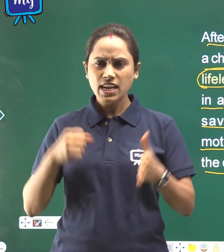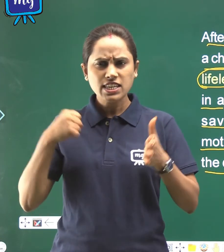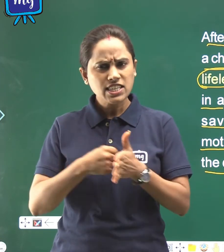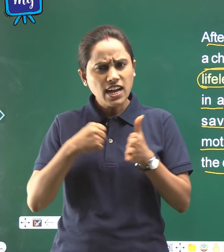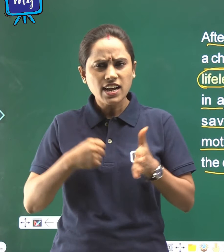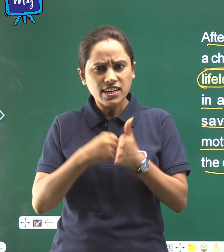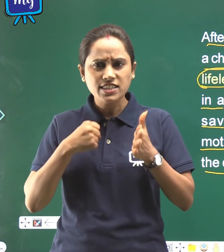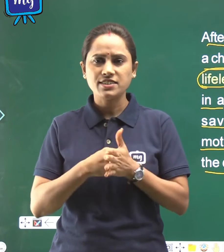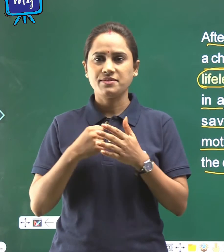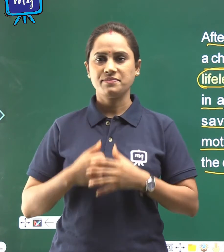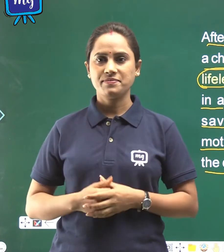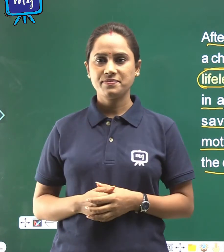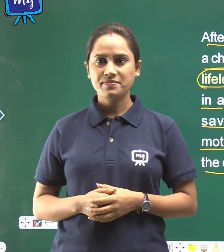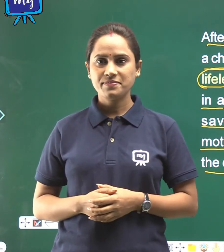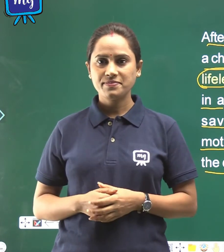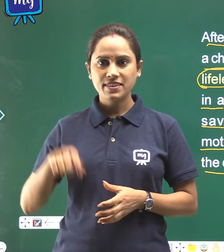संघर्ष,